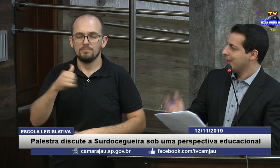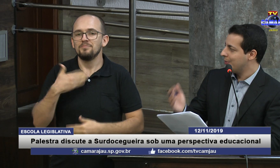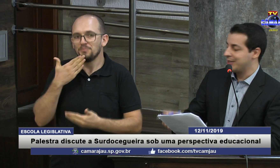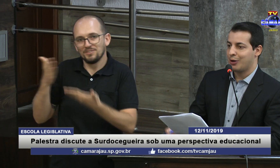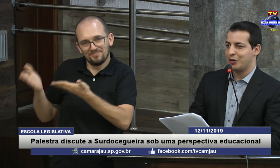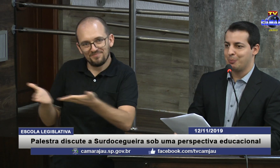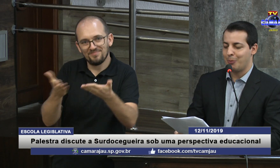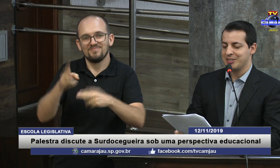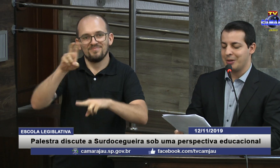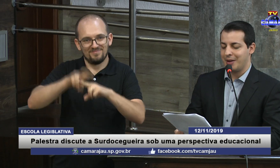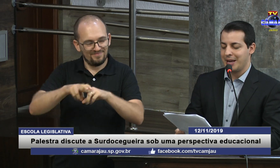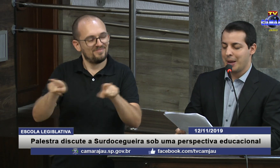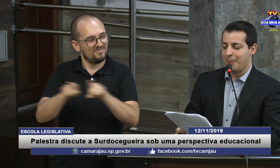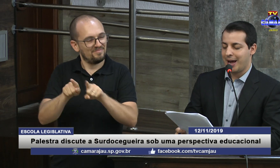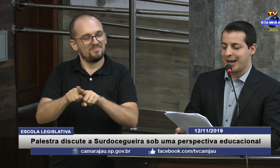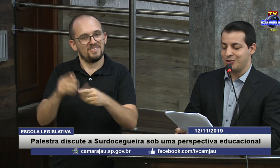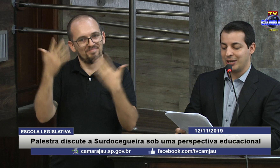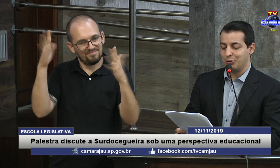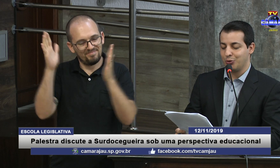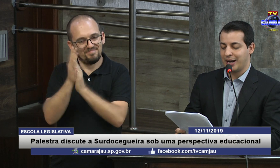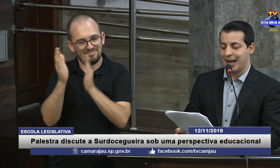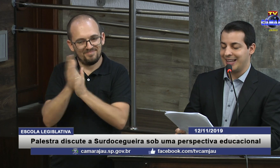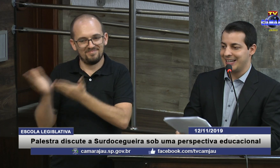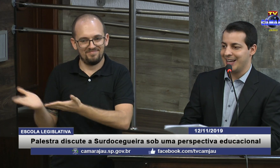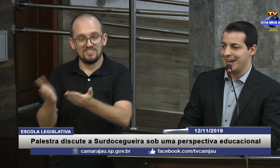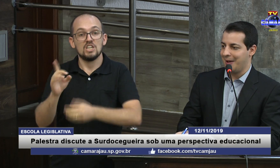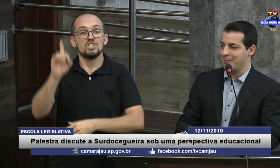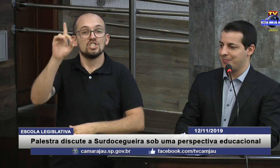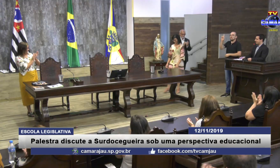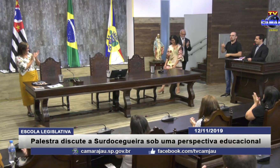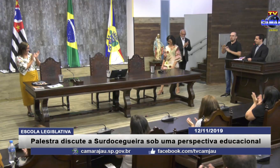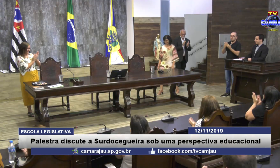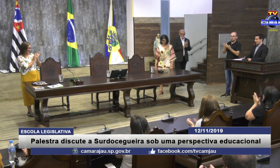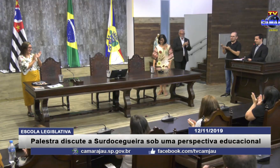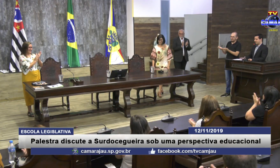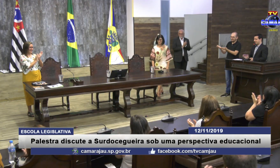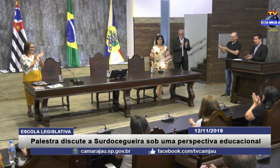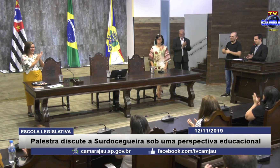favor, uma salva de palmas também para a diretora Adriana.